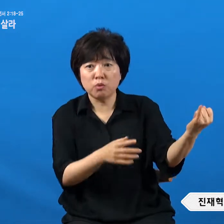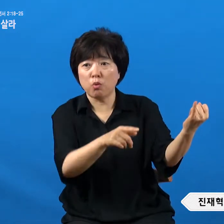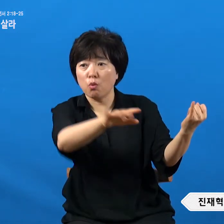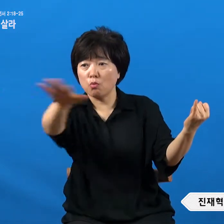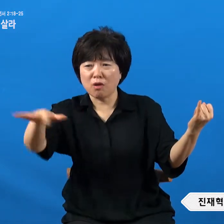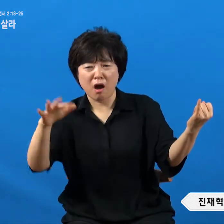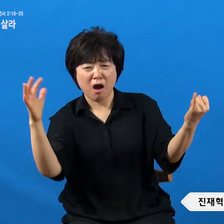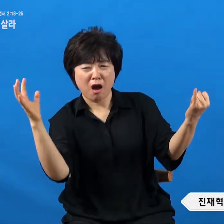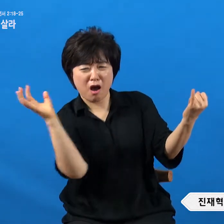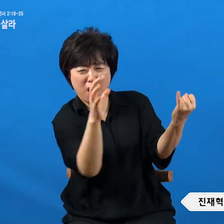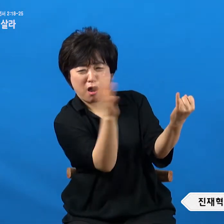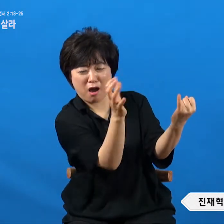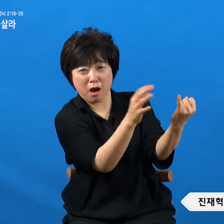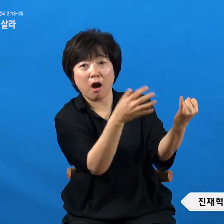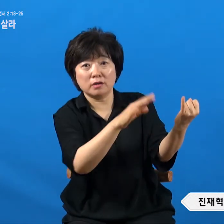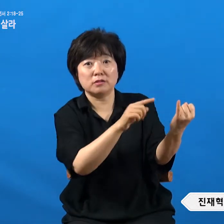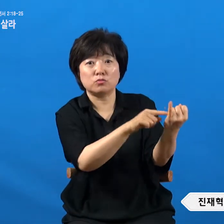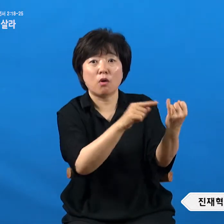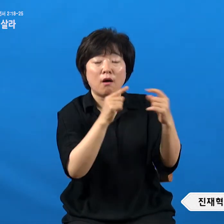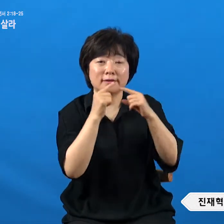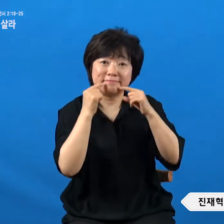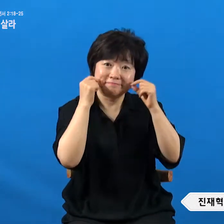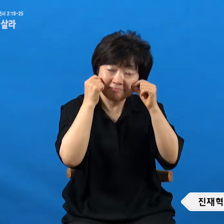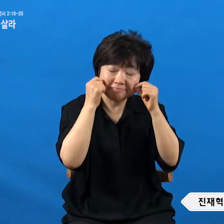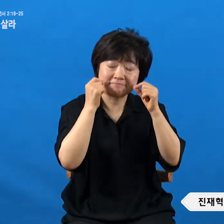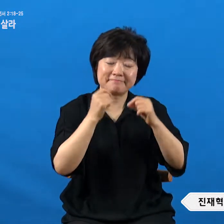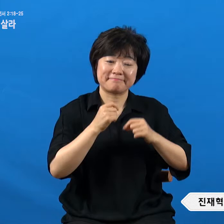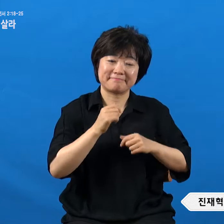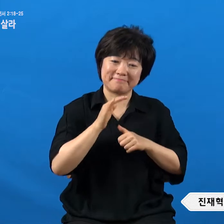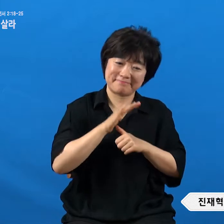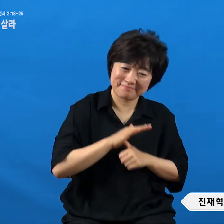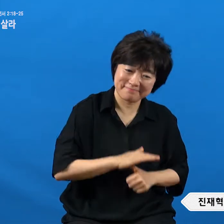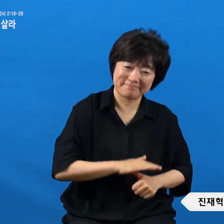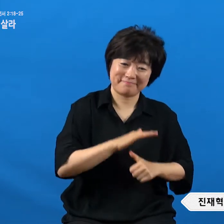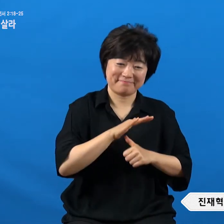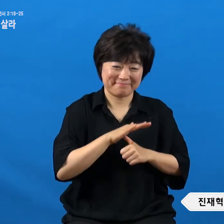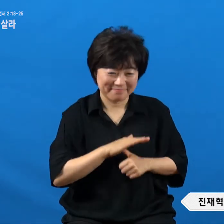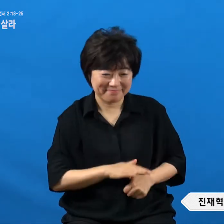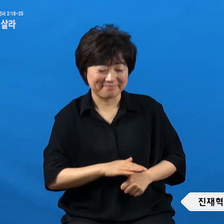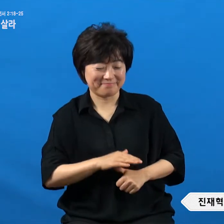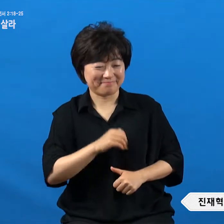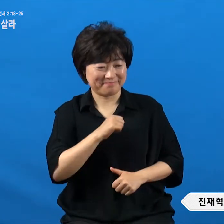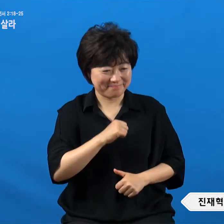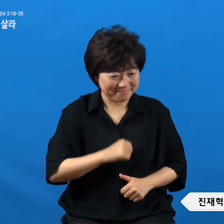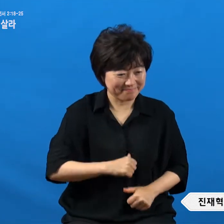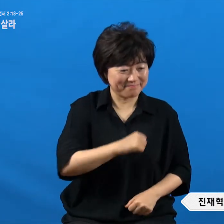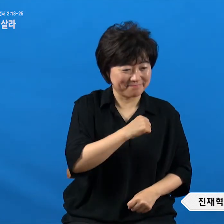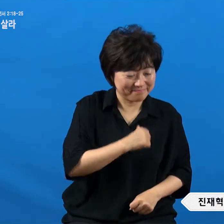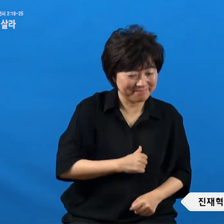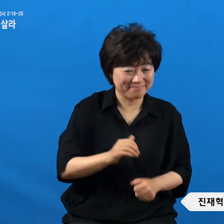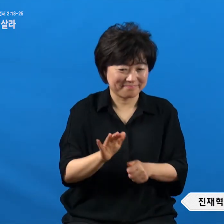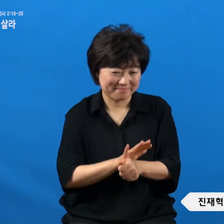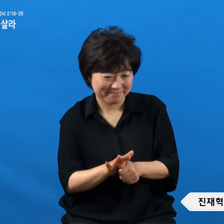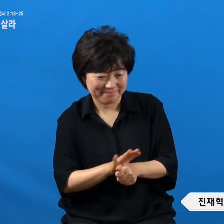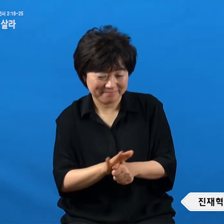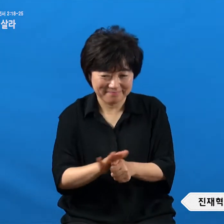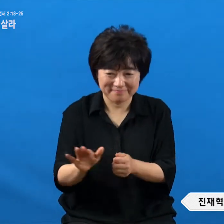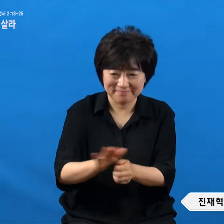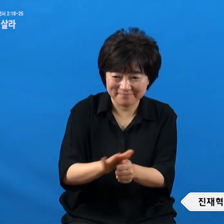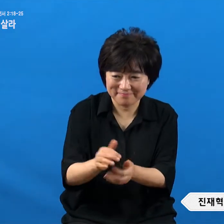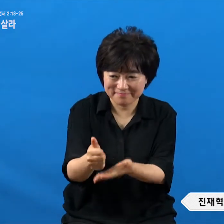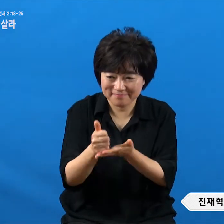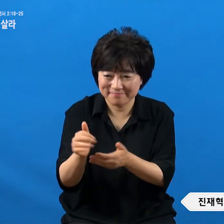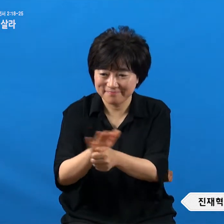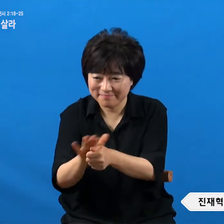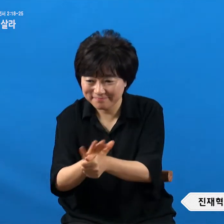상황 가운데서도 여전히 웃음을 잃지 않고 인내하며 친절하게 끝까지 하는 모습을 보면서